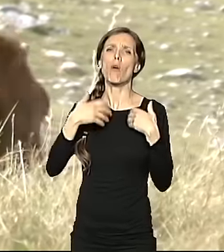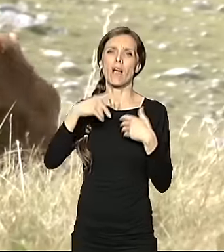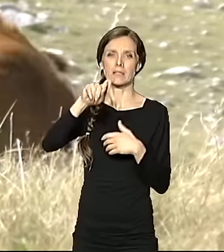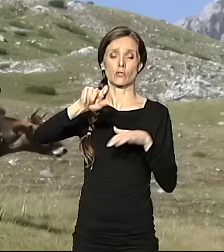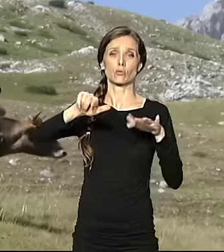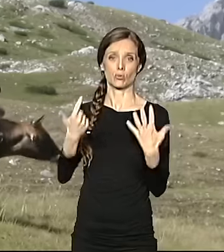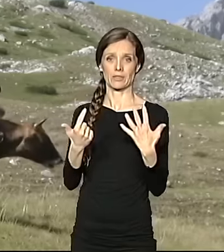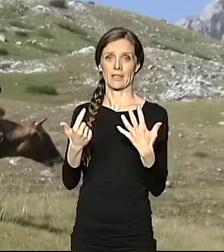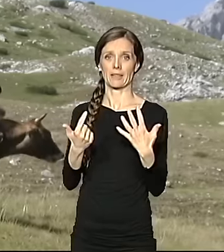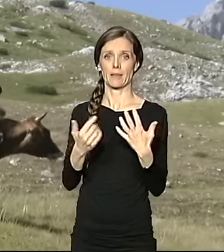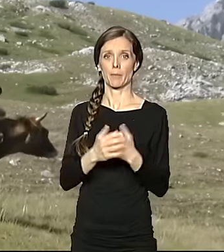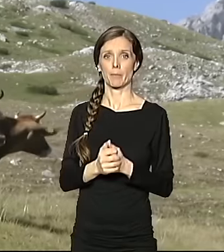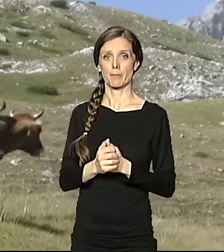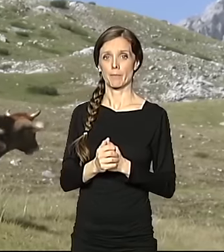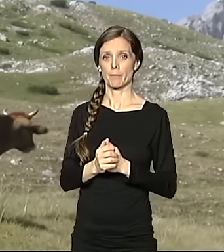107.